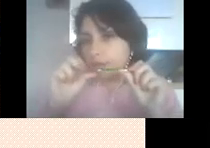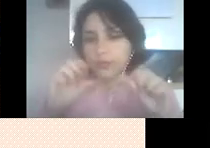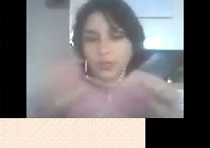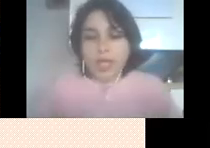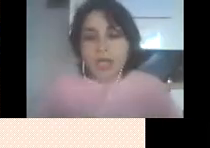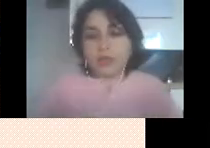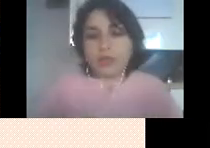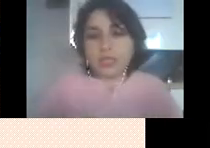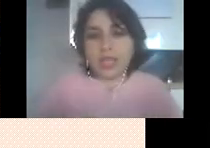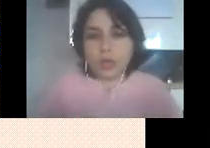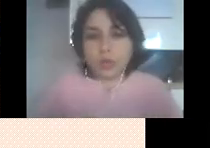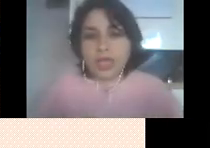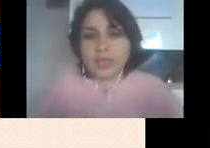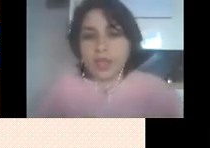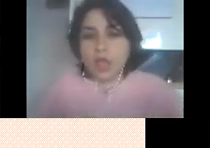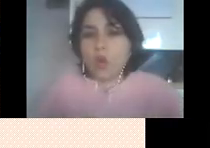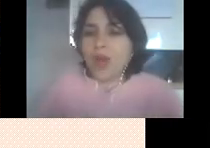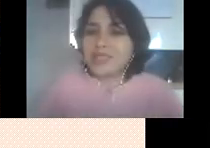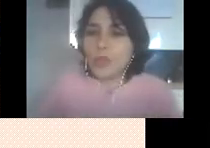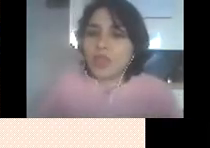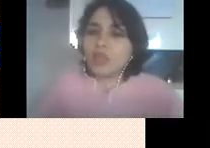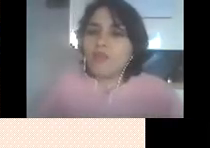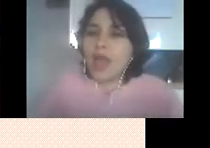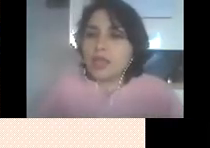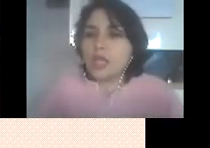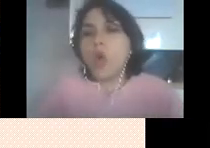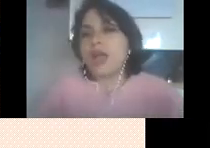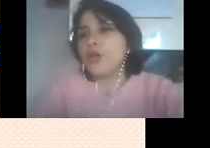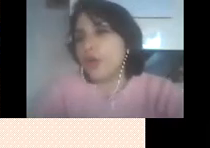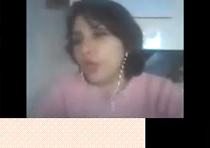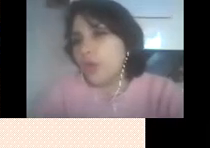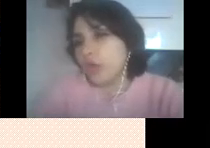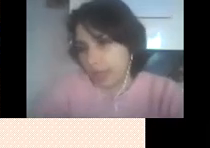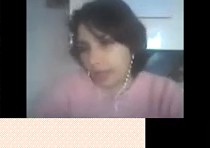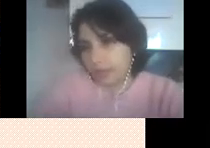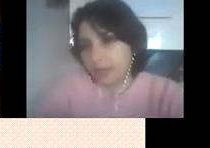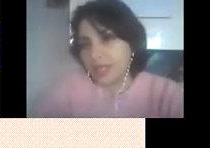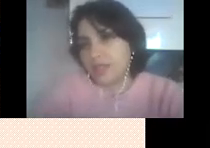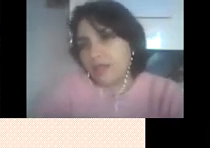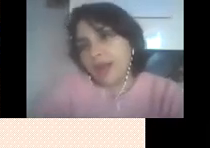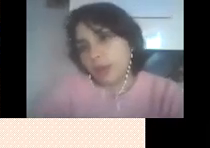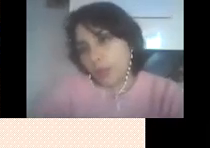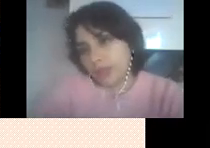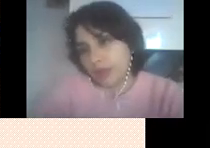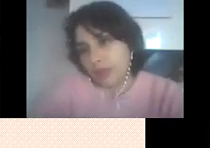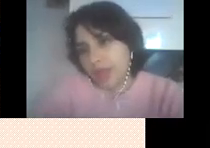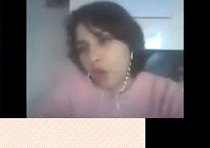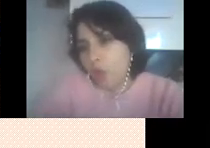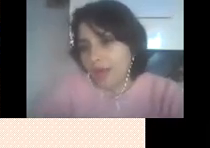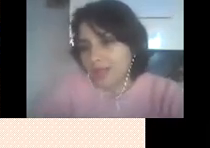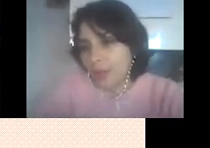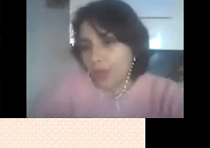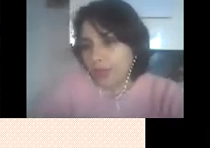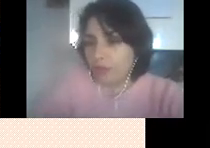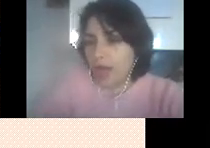podía. Entonces la pregunta es, ¿cuál se puede doblar y cuál no y por qué? ¿Quién sabe la respuesta?